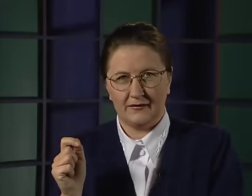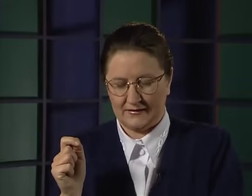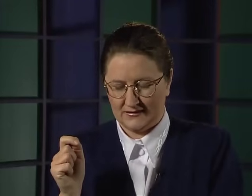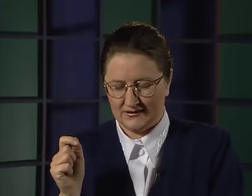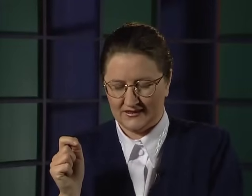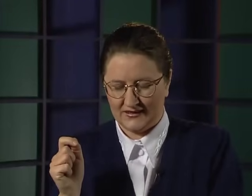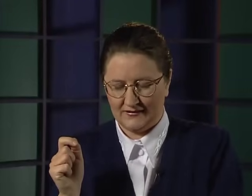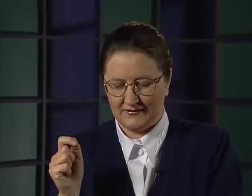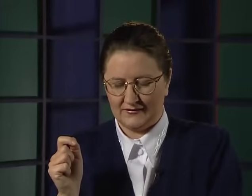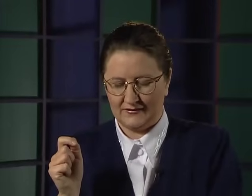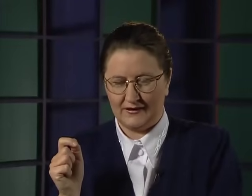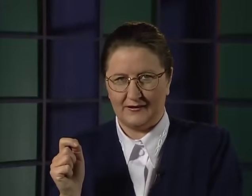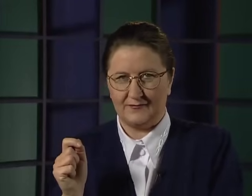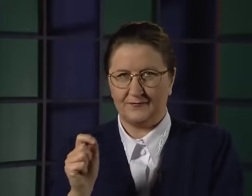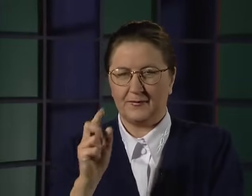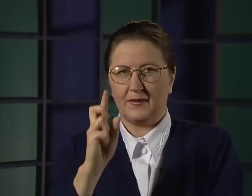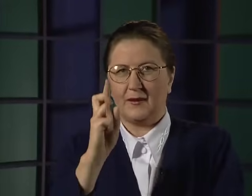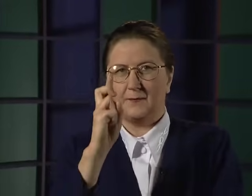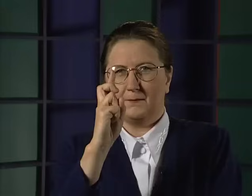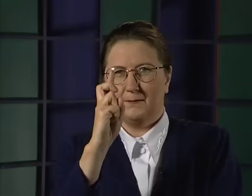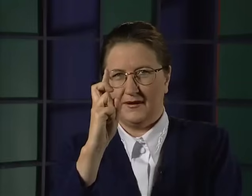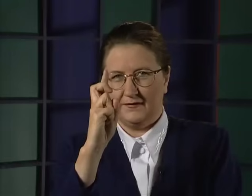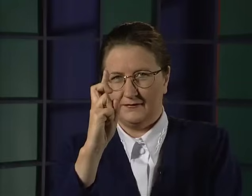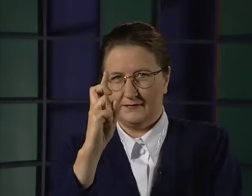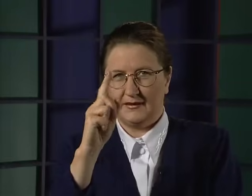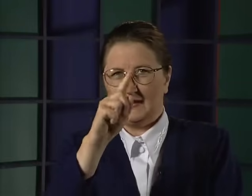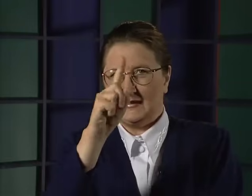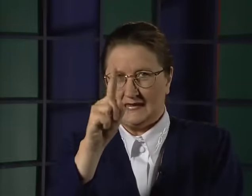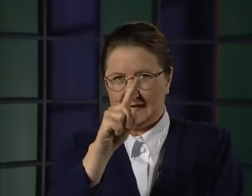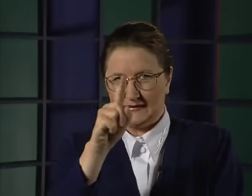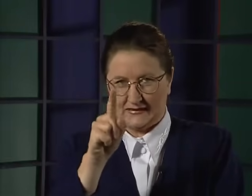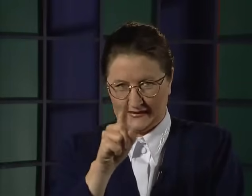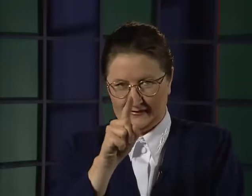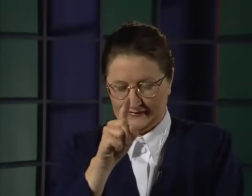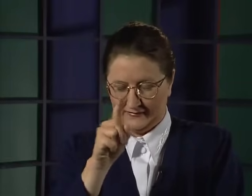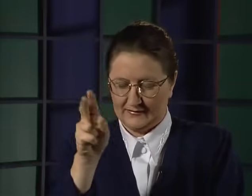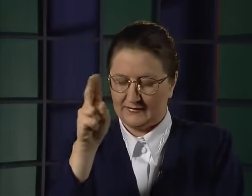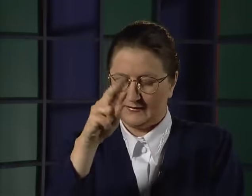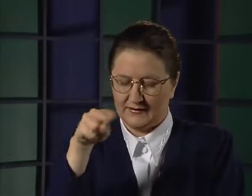«З», «Д». «Б», «З», «Д».